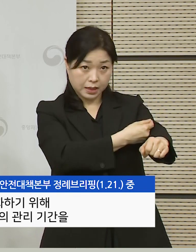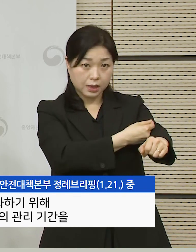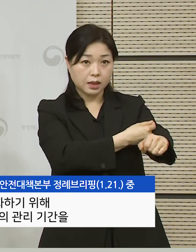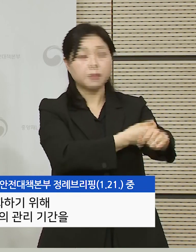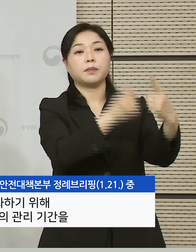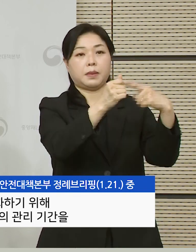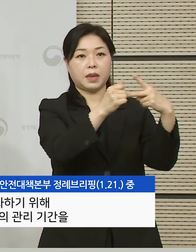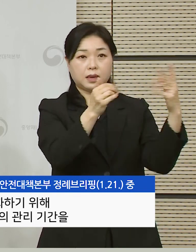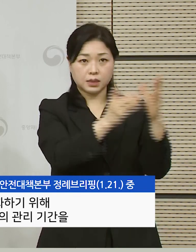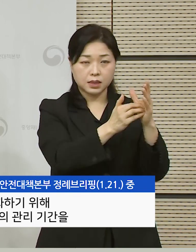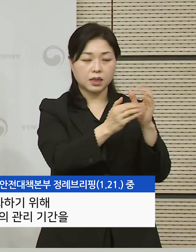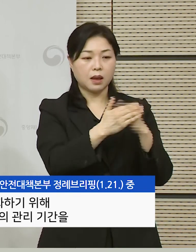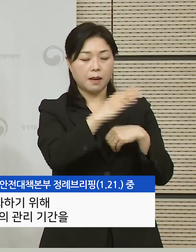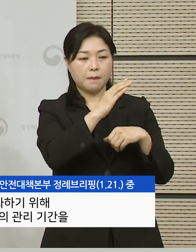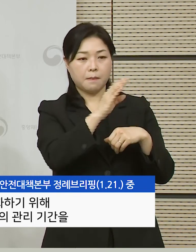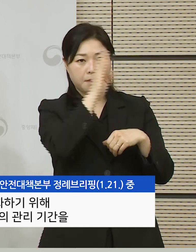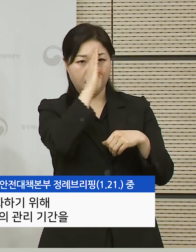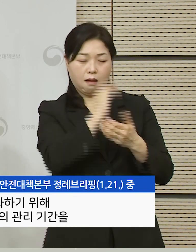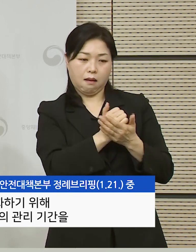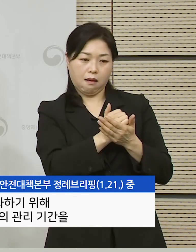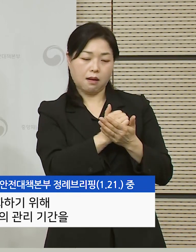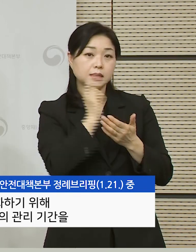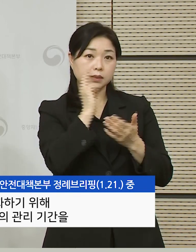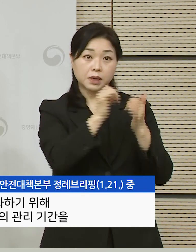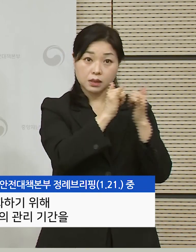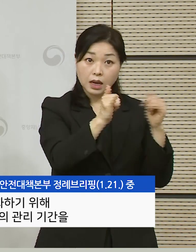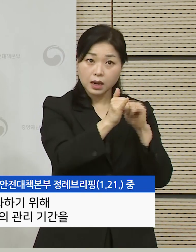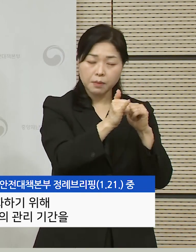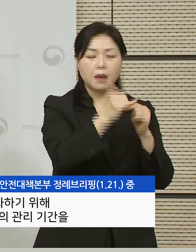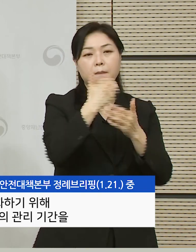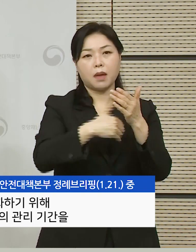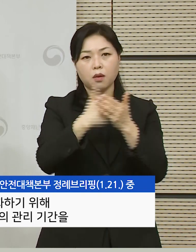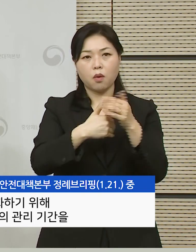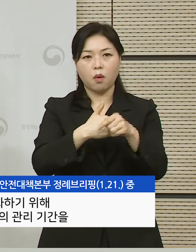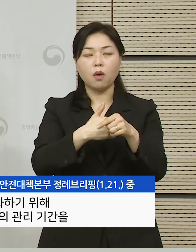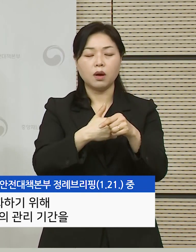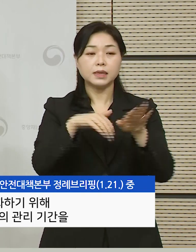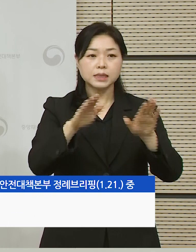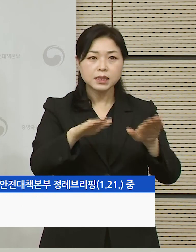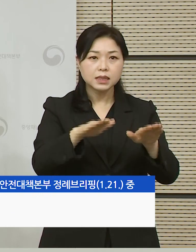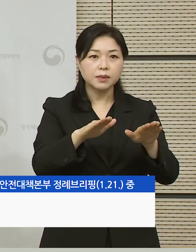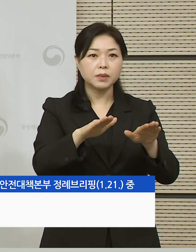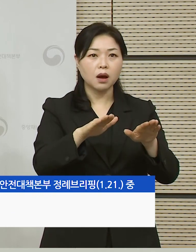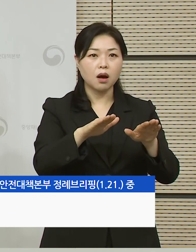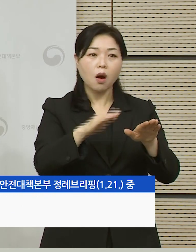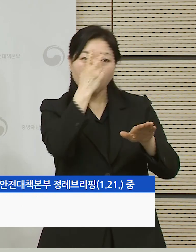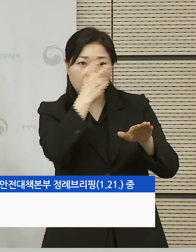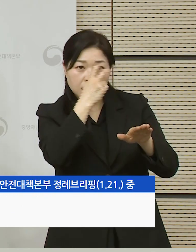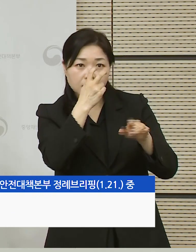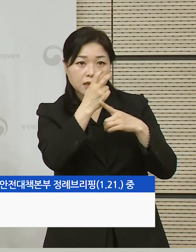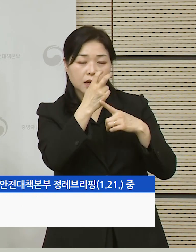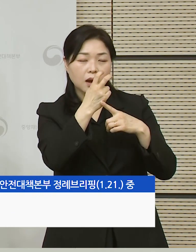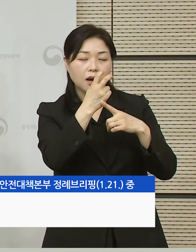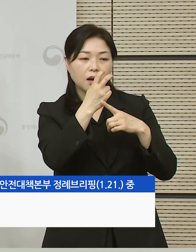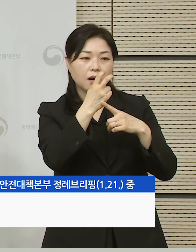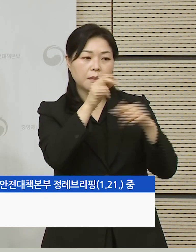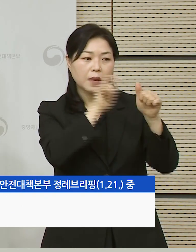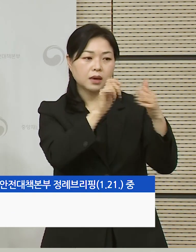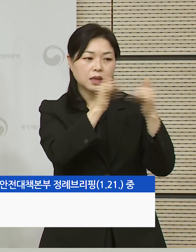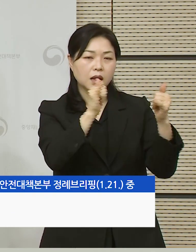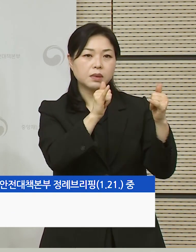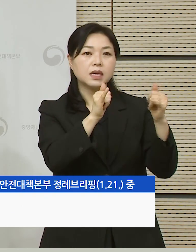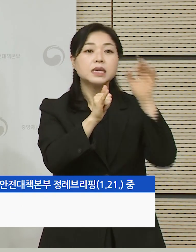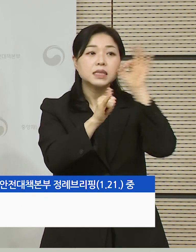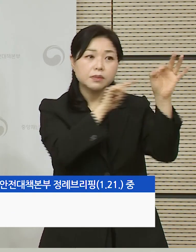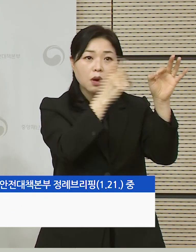전국에 예방접종을 완료한 중증 환자를 제외한 환자의 관리기간을 현재는 10일이 되겠습니다.